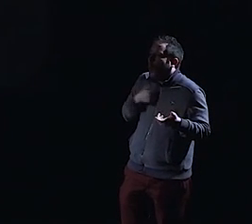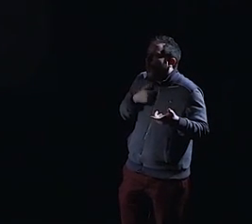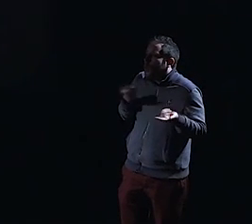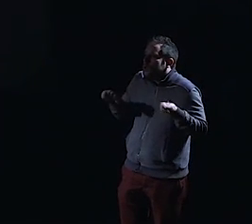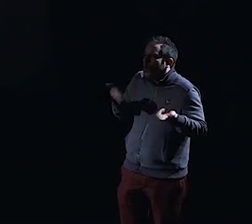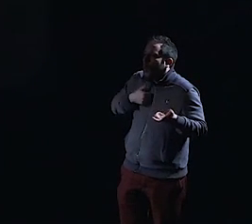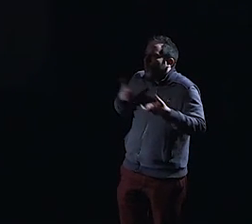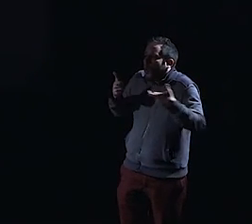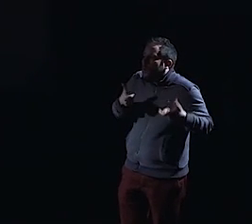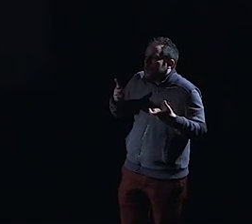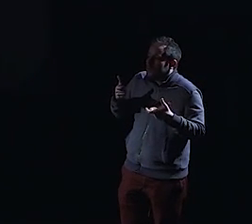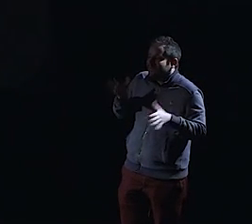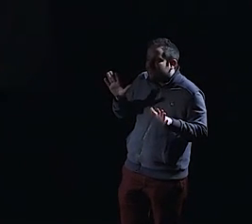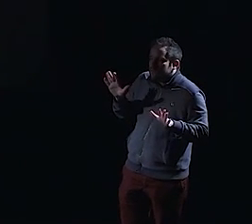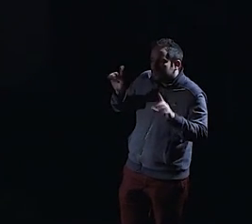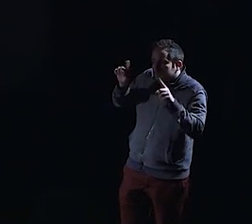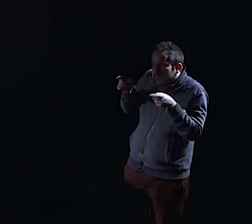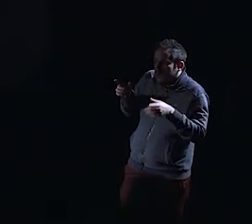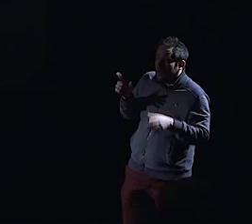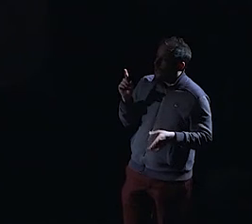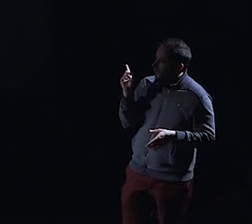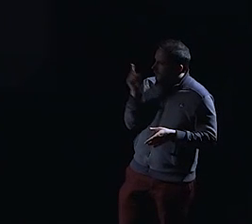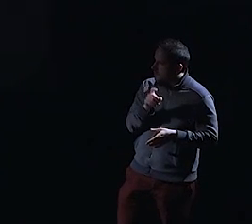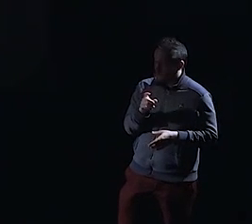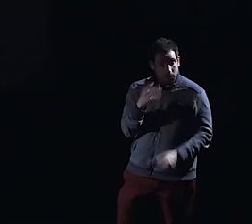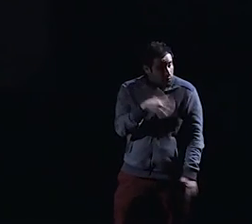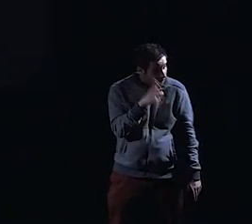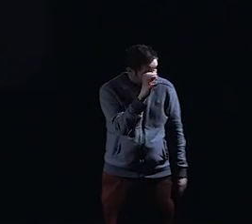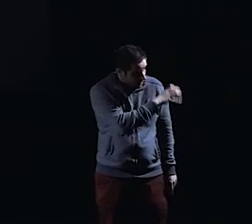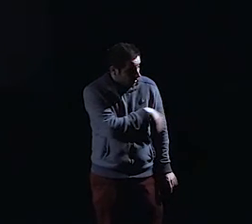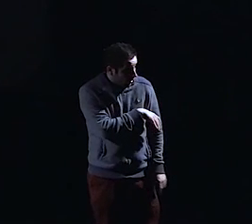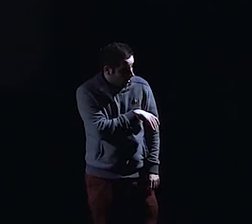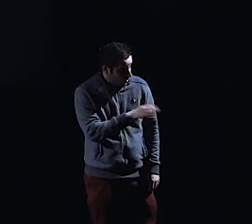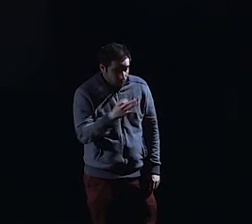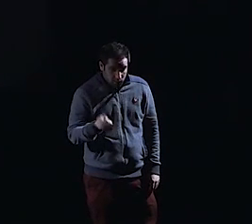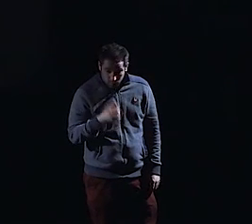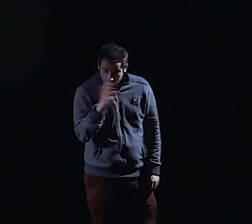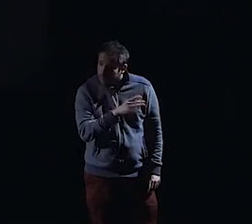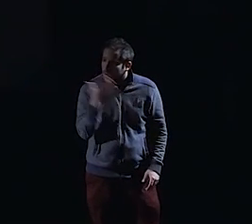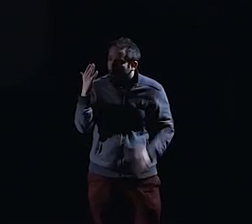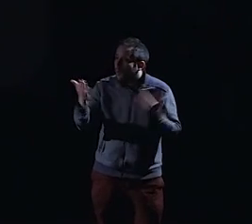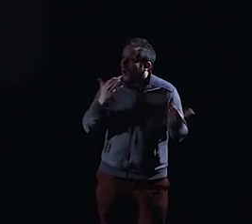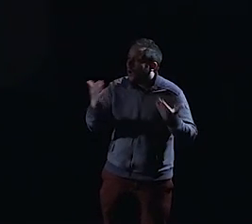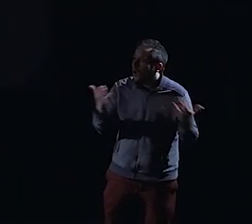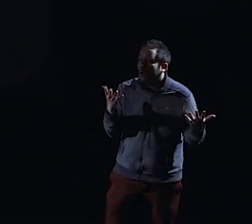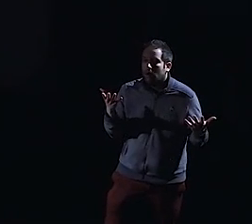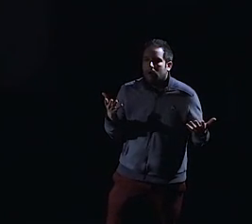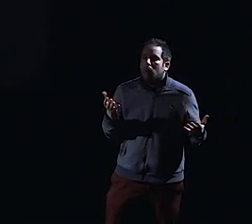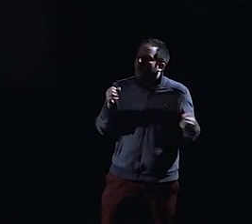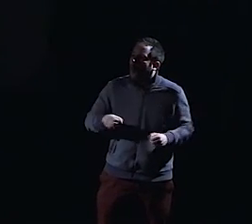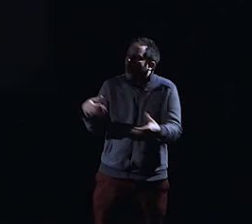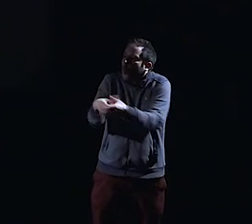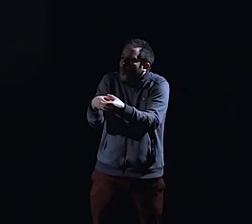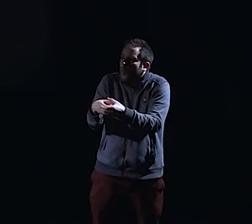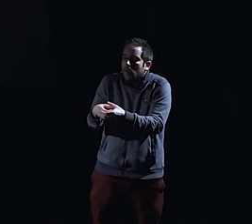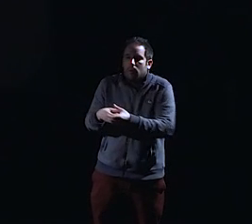l'autogestion. C'est quelque chose qui est difficile. C'est super difficile. Par rapport à la taille, je pense que ça marche